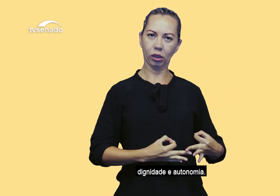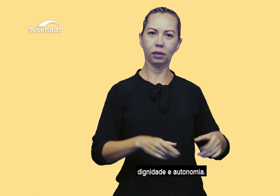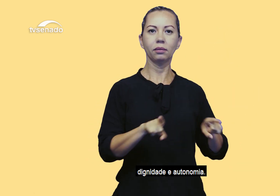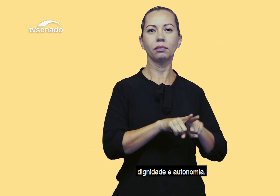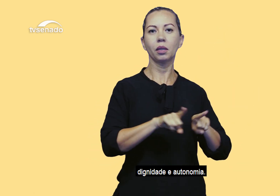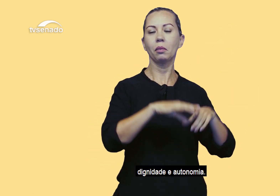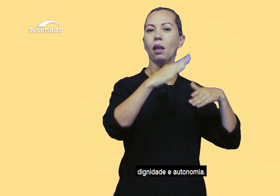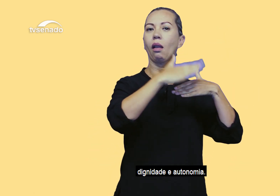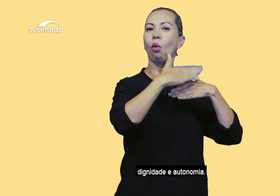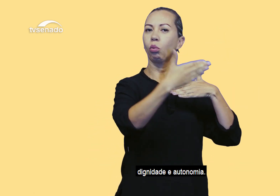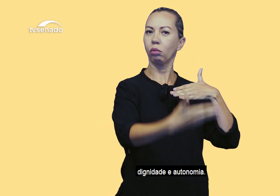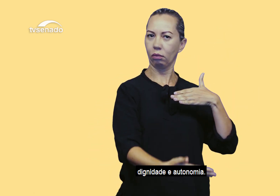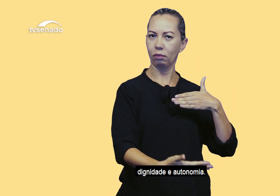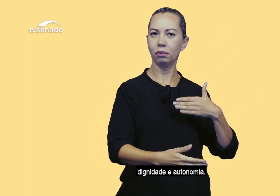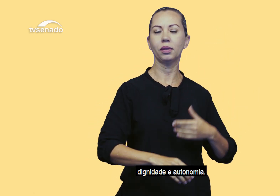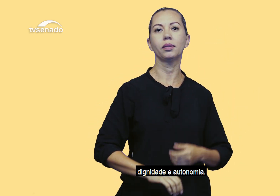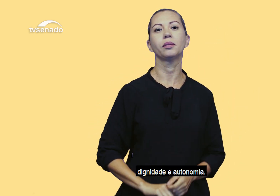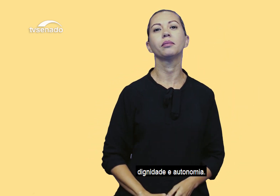autonomia.